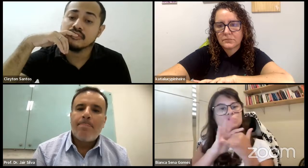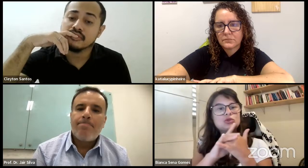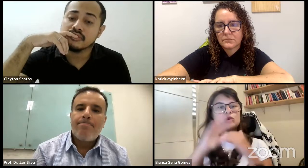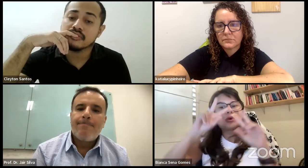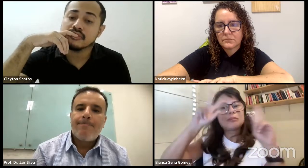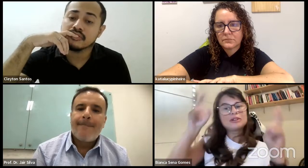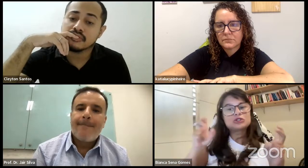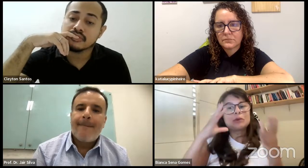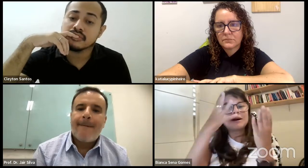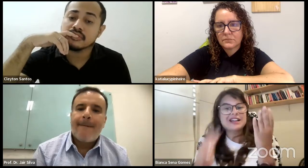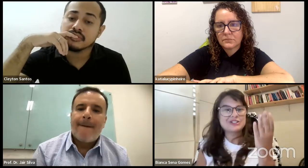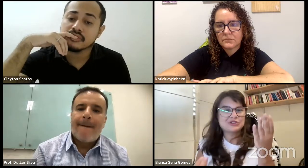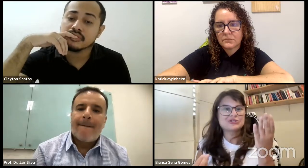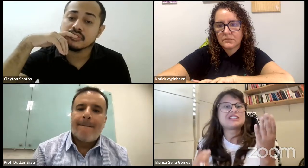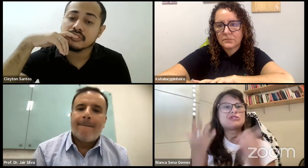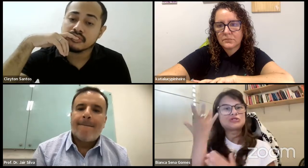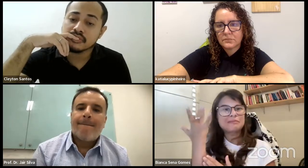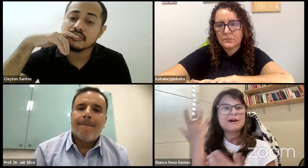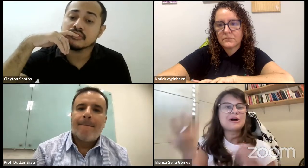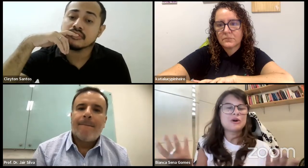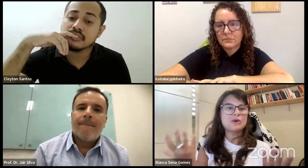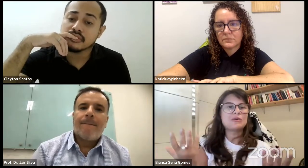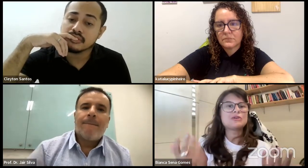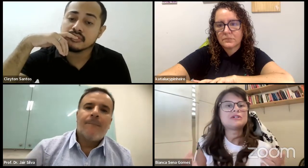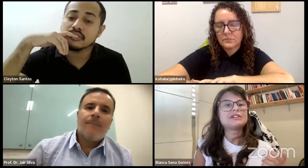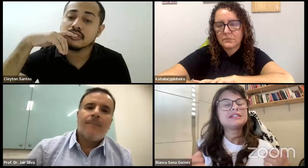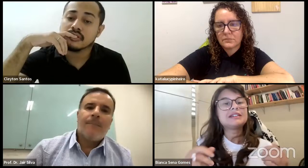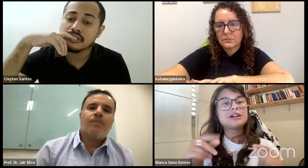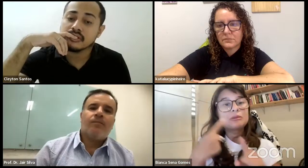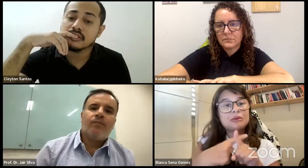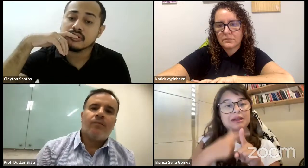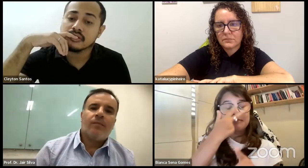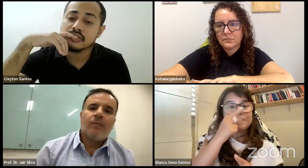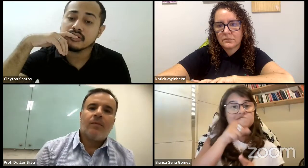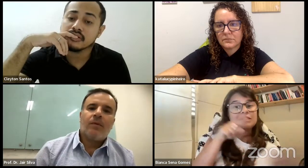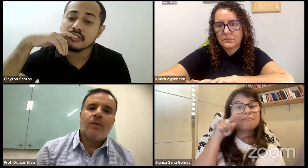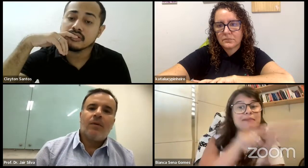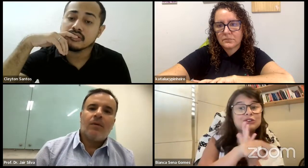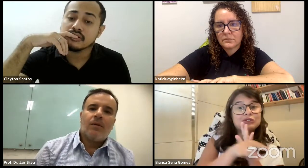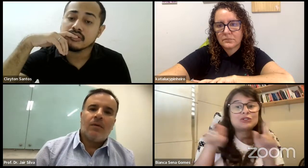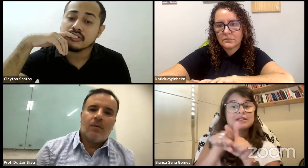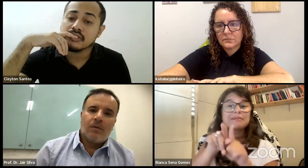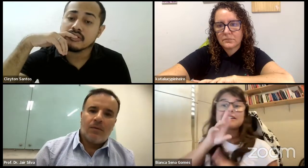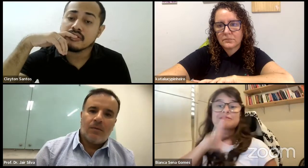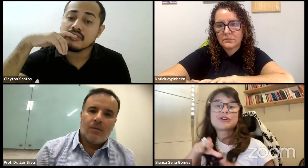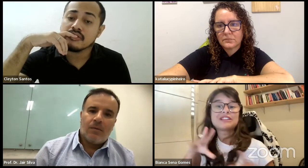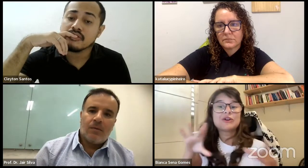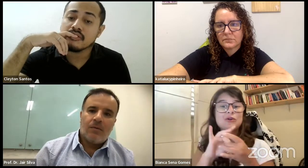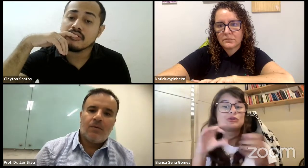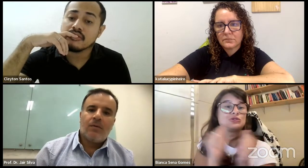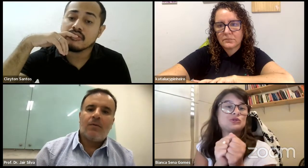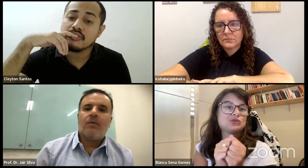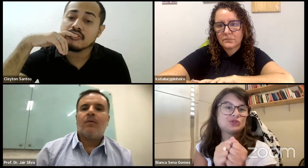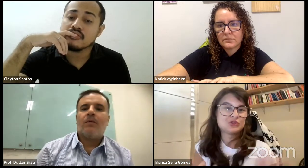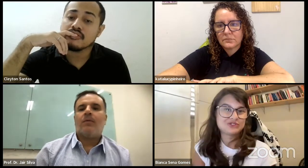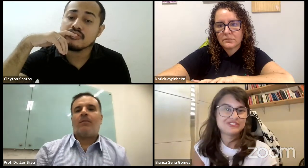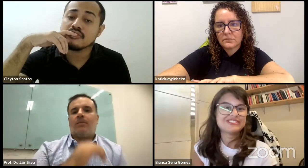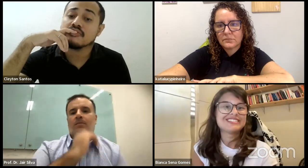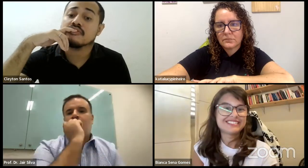onde você, de fato, encontrou esses apontamentos e essas respostas que você traz para a